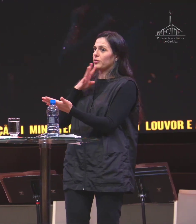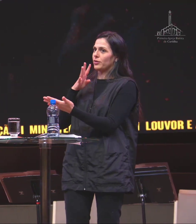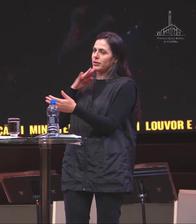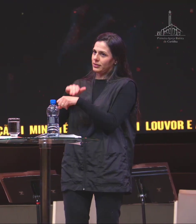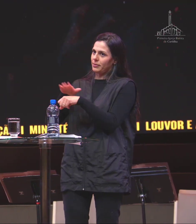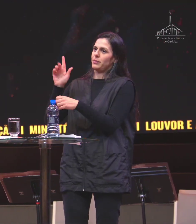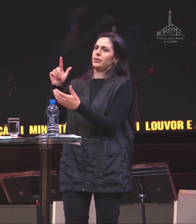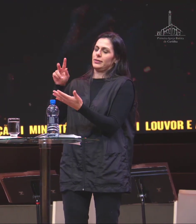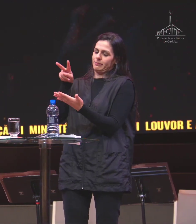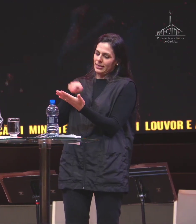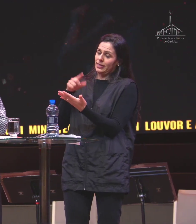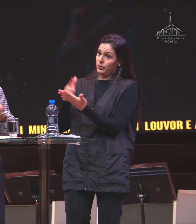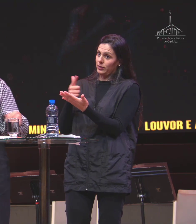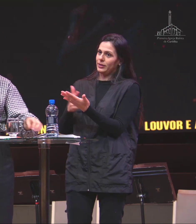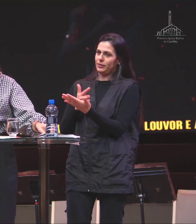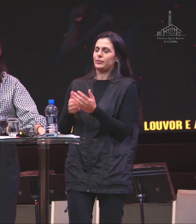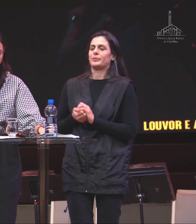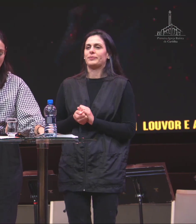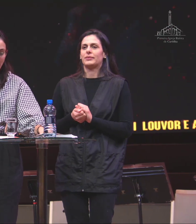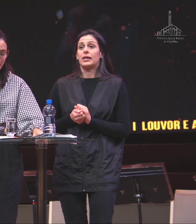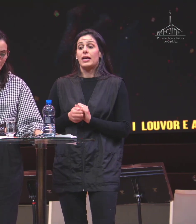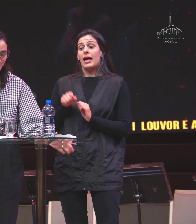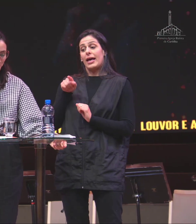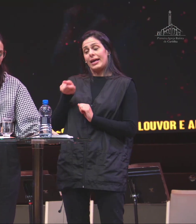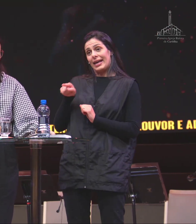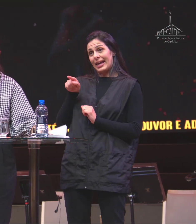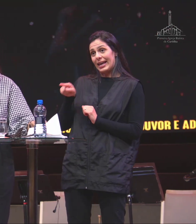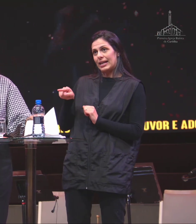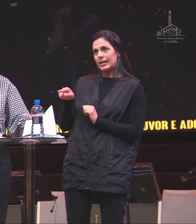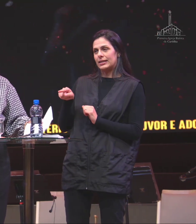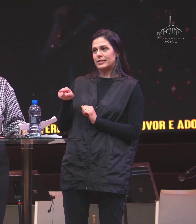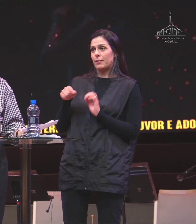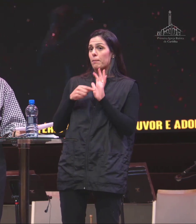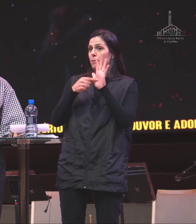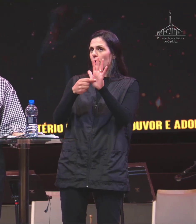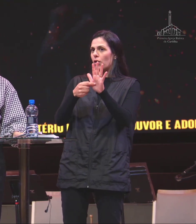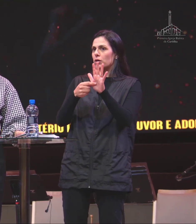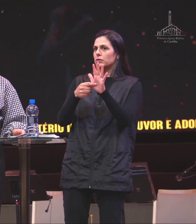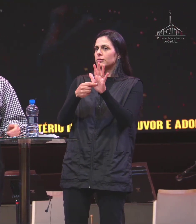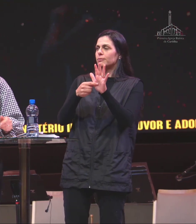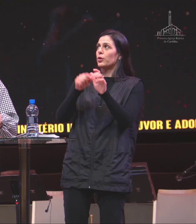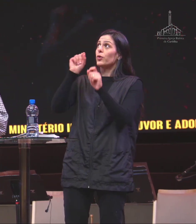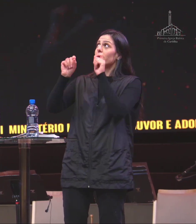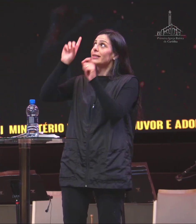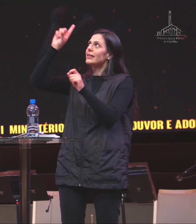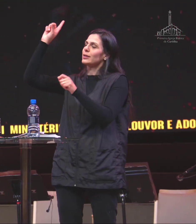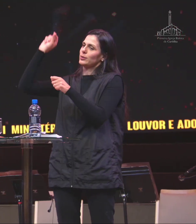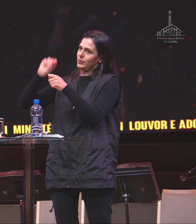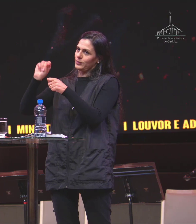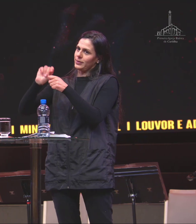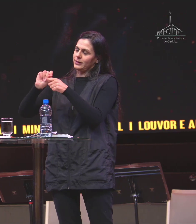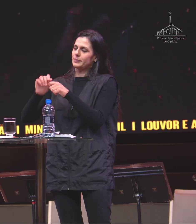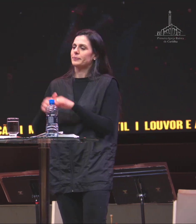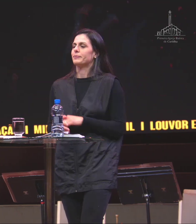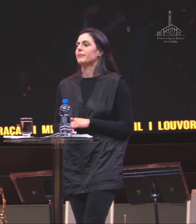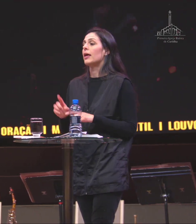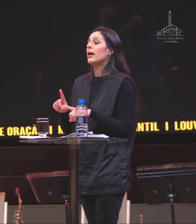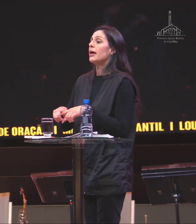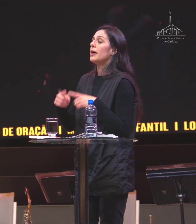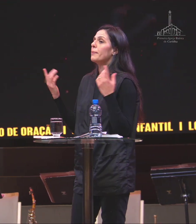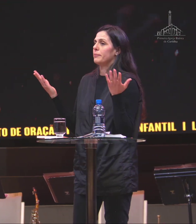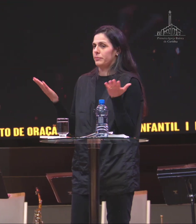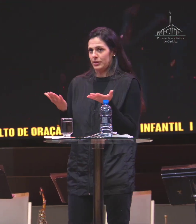né? E esse aqui eu lancei em 2020, daí veio a pandemia, eu falei, meu Deus, o que eu faço agora com esses livros?